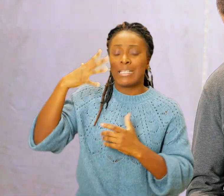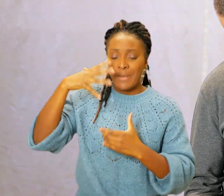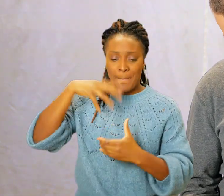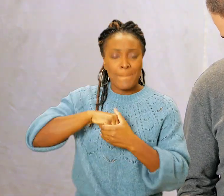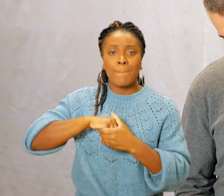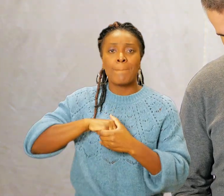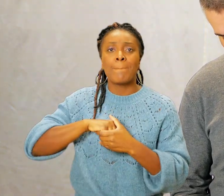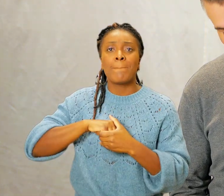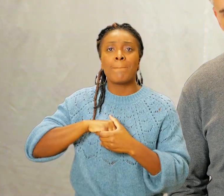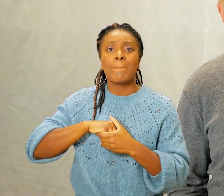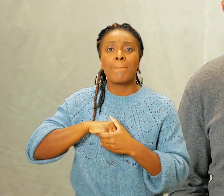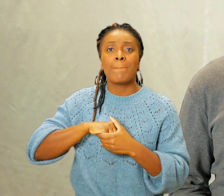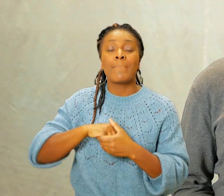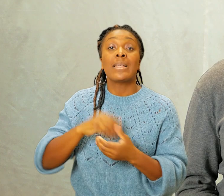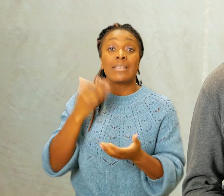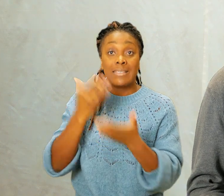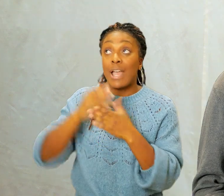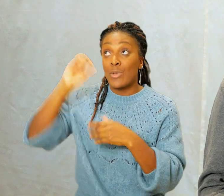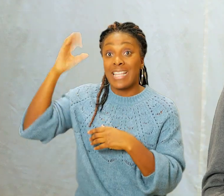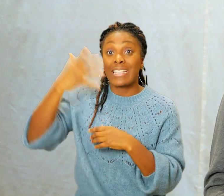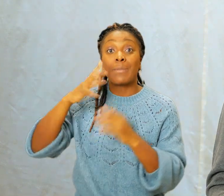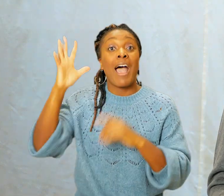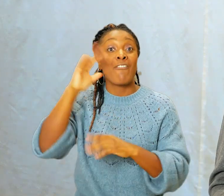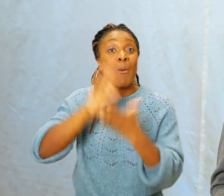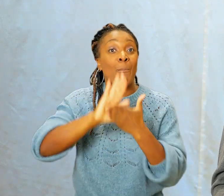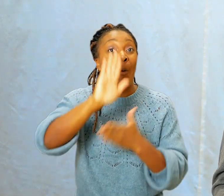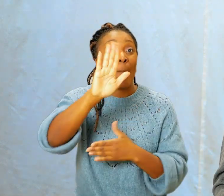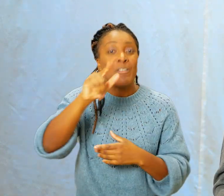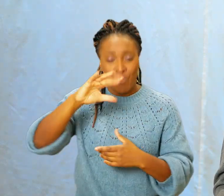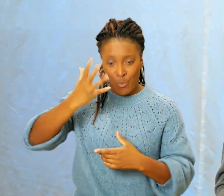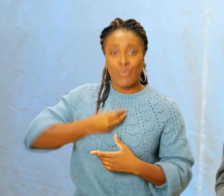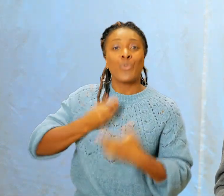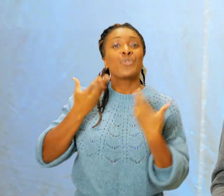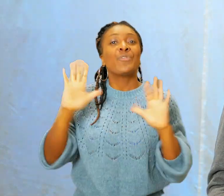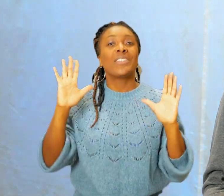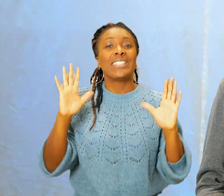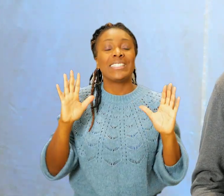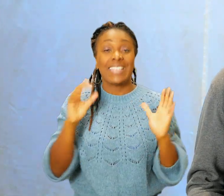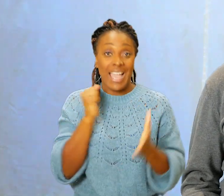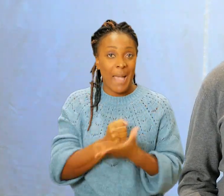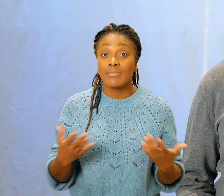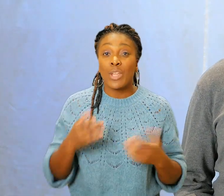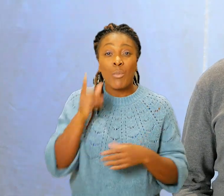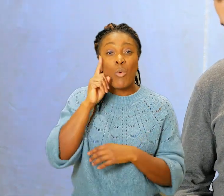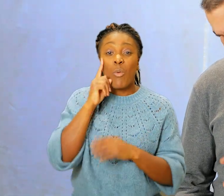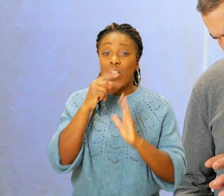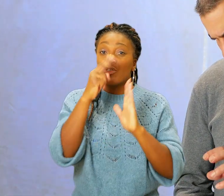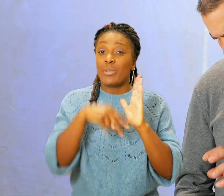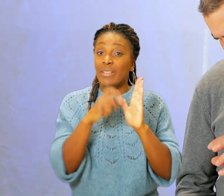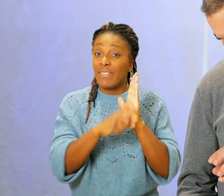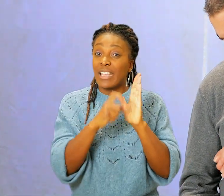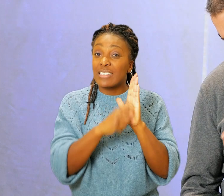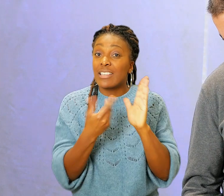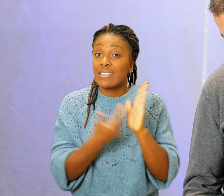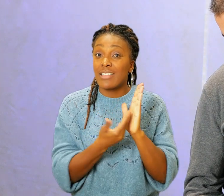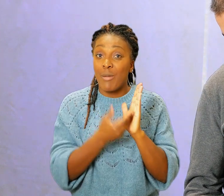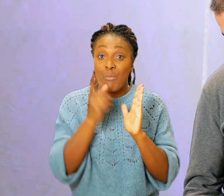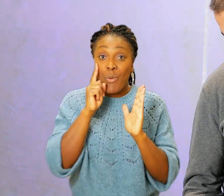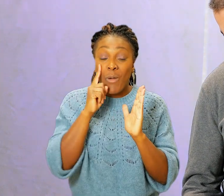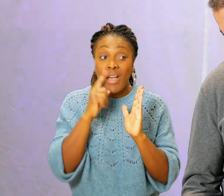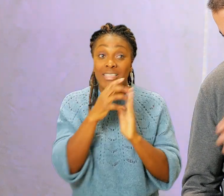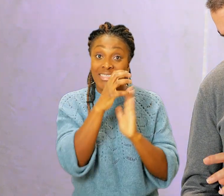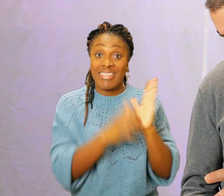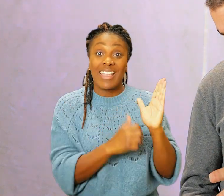qui vous avait été promis. Amen. Pourquoi je lis ce texte-là? Parce que là, dans ce texte-là, on voit